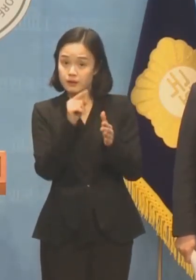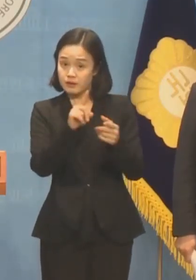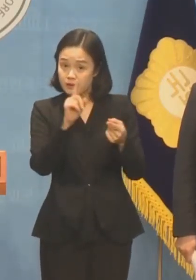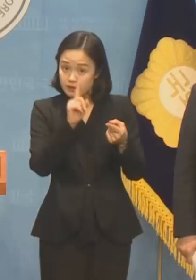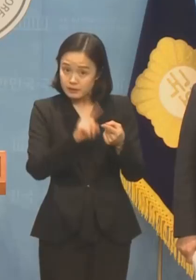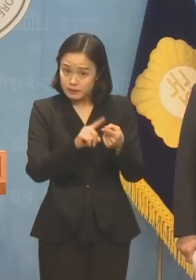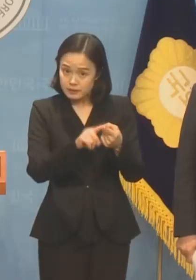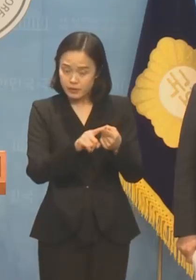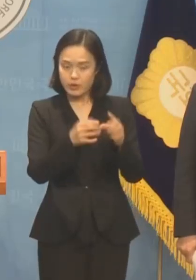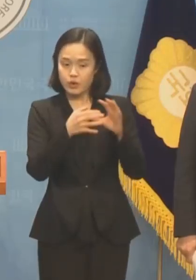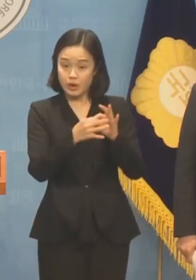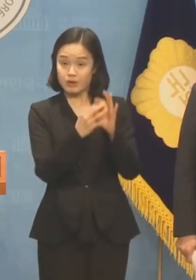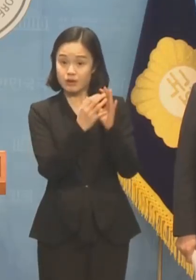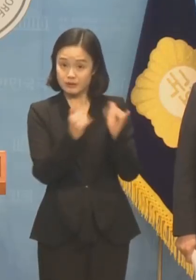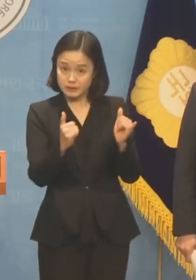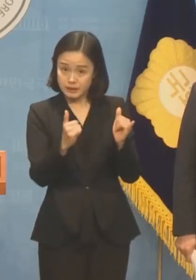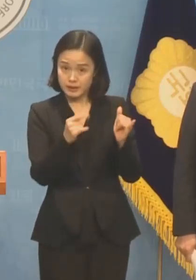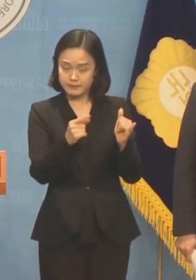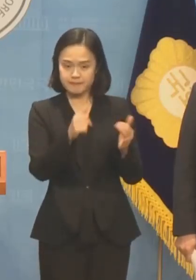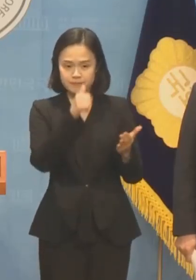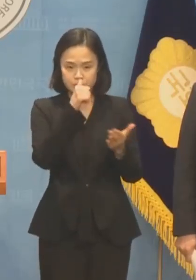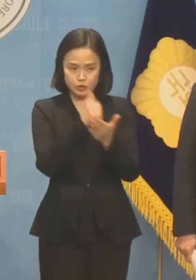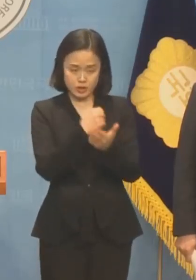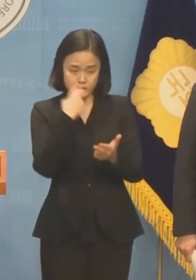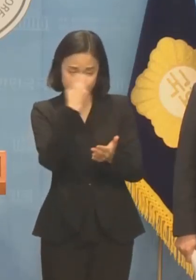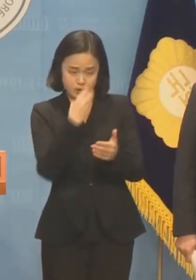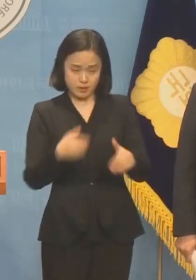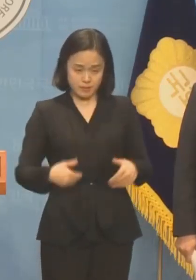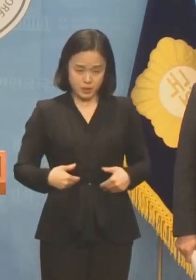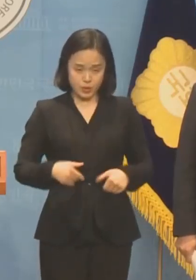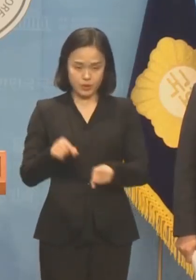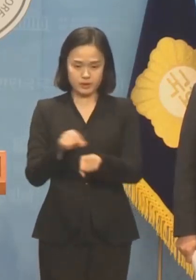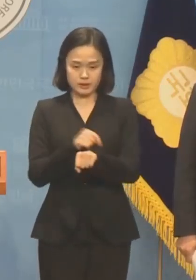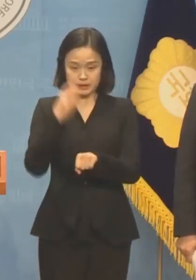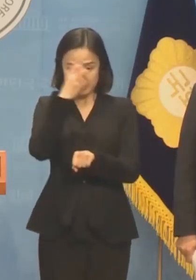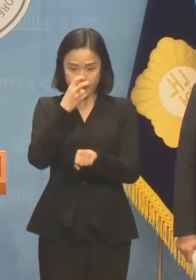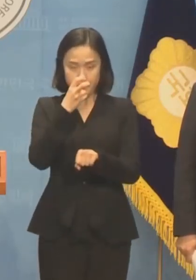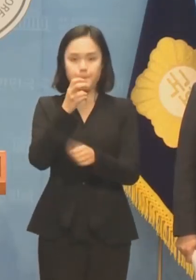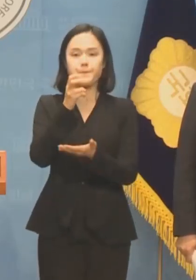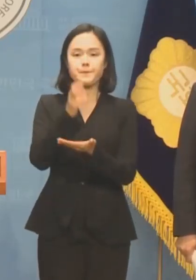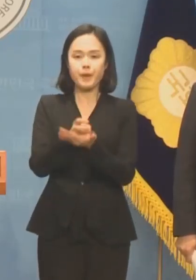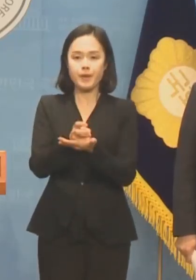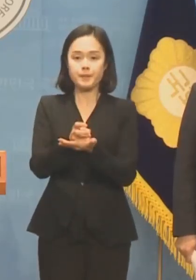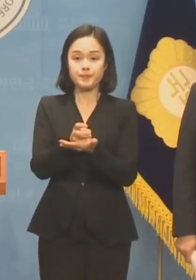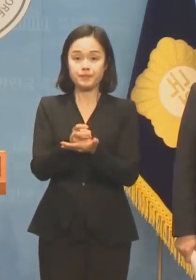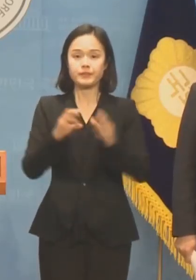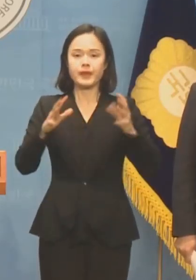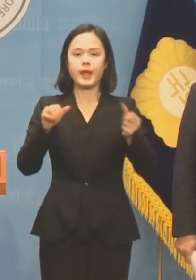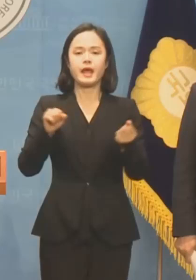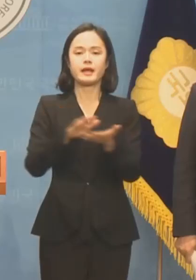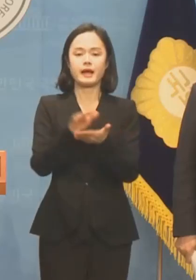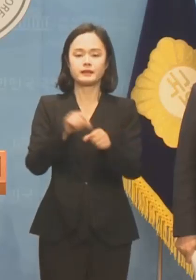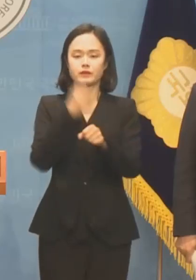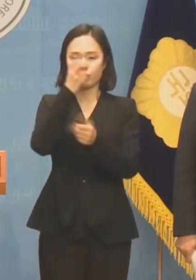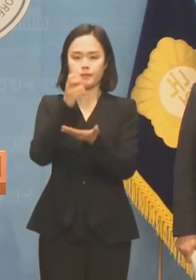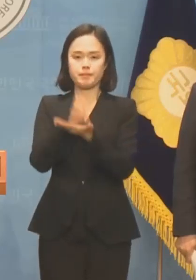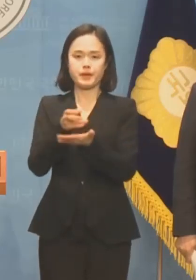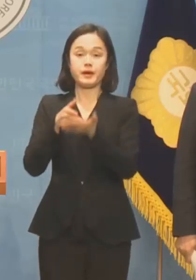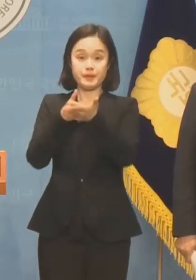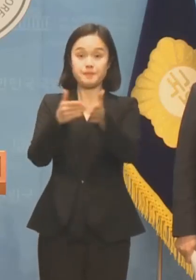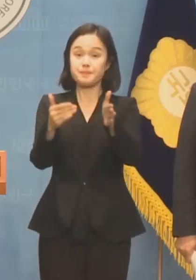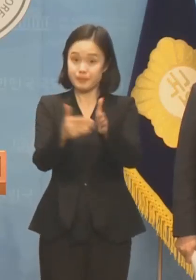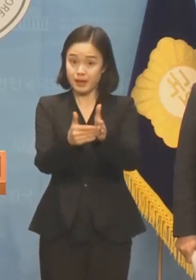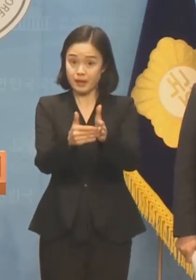대상에 추가한 내란 특검법을 재발의를 했습니다. 특검을 실시하려는 목적은 진상